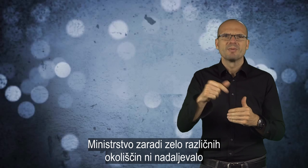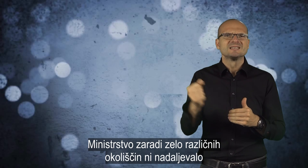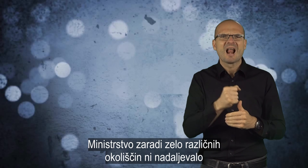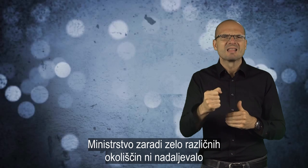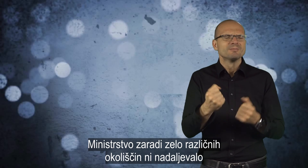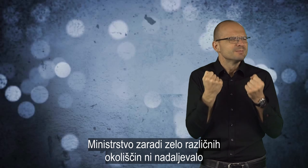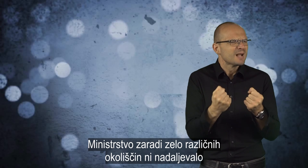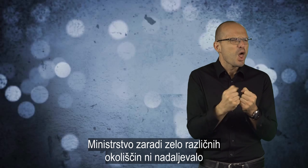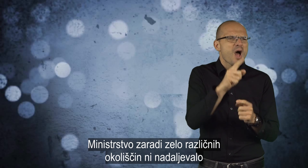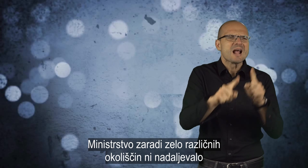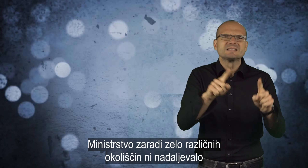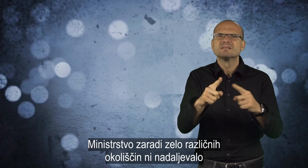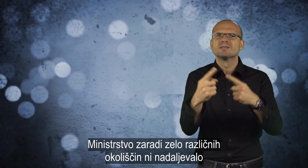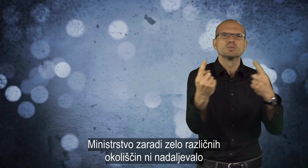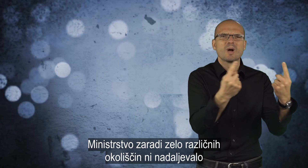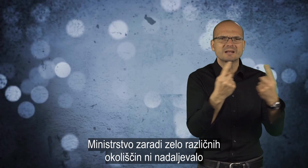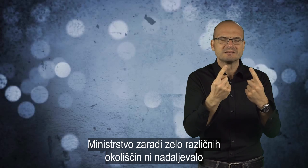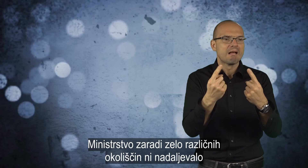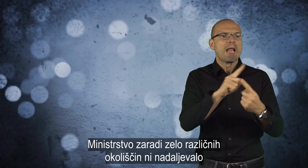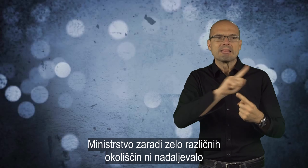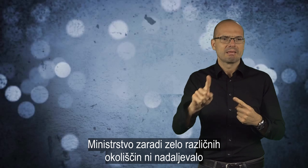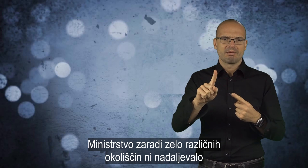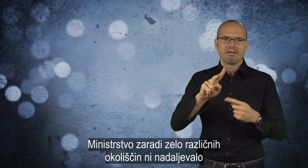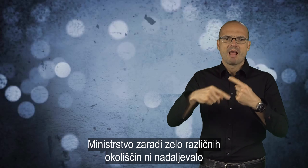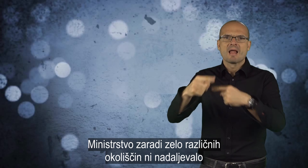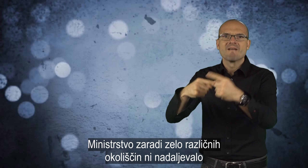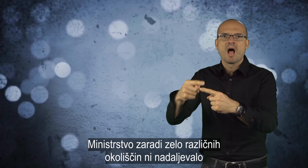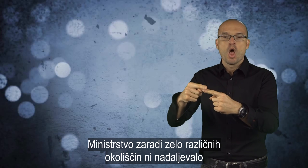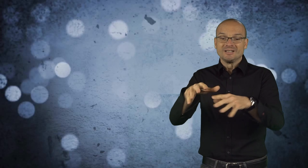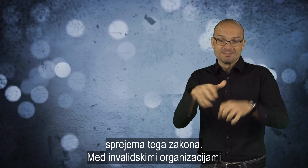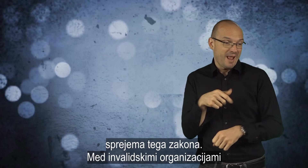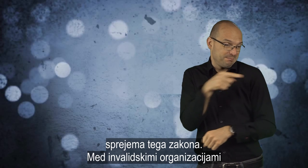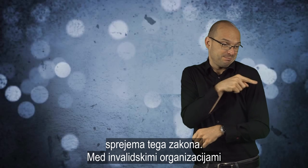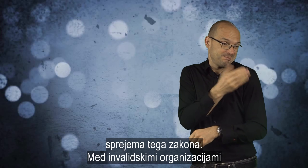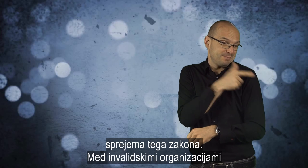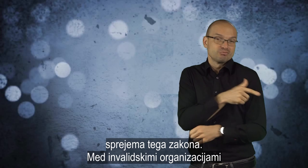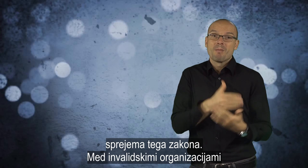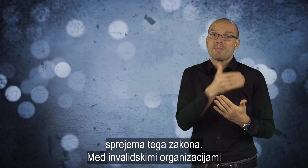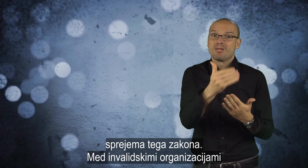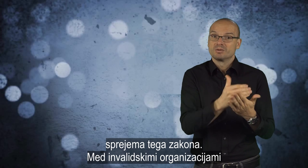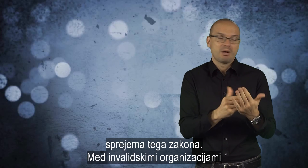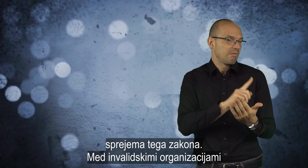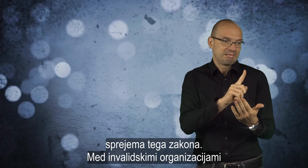Ministrstvo zaradi zelo različnih okoliščin ni nadaljevalo sprejema tega zakona.